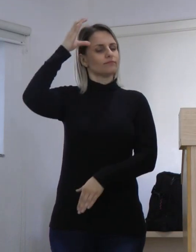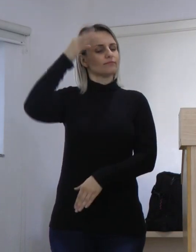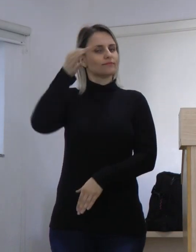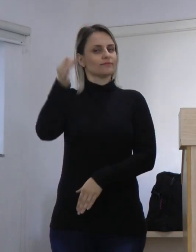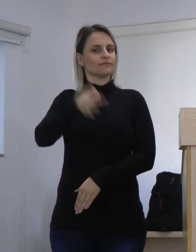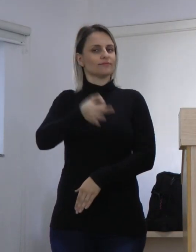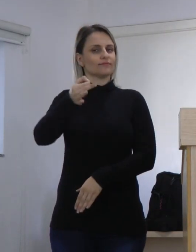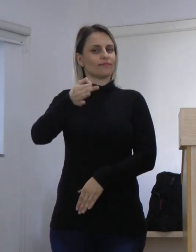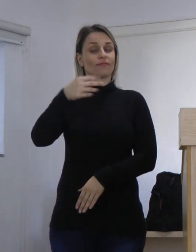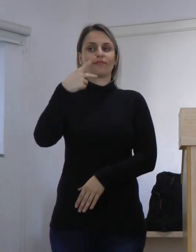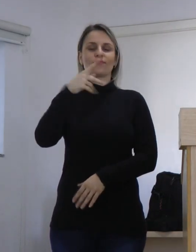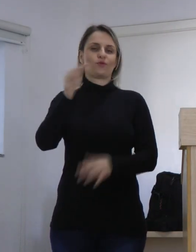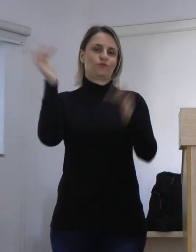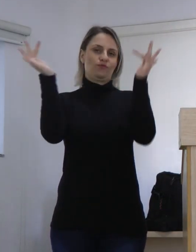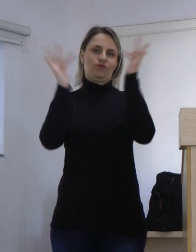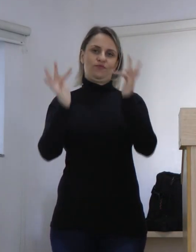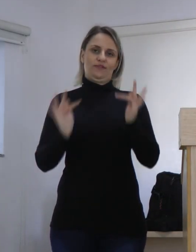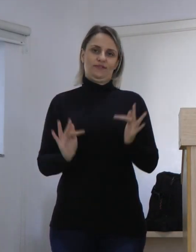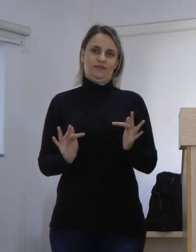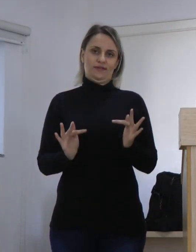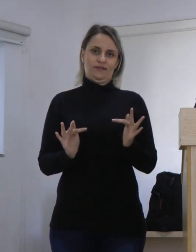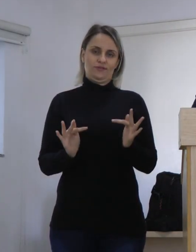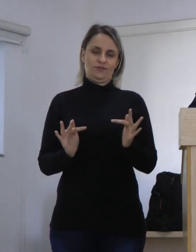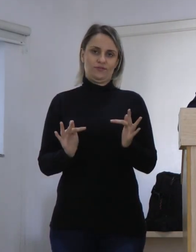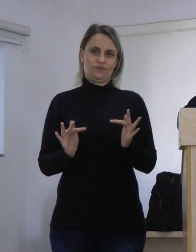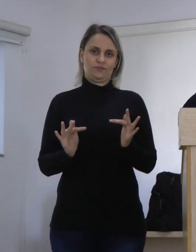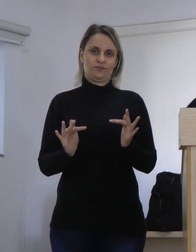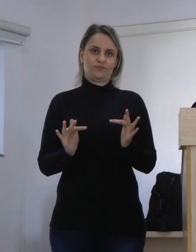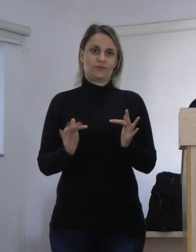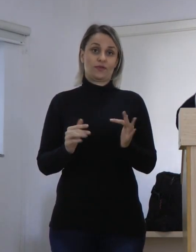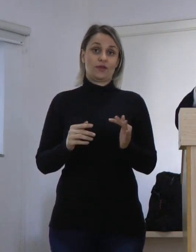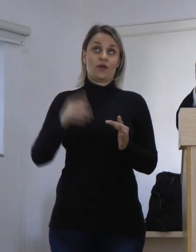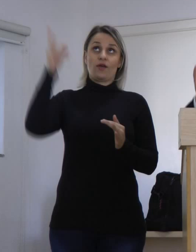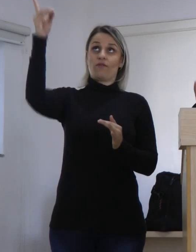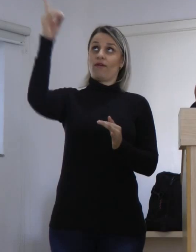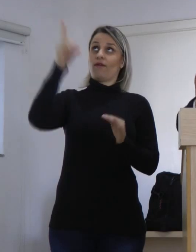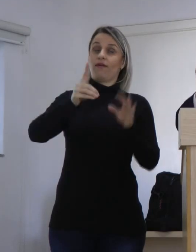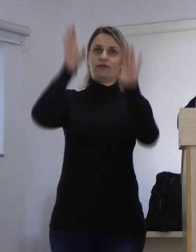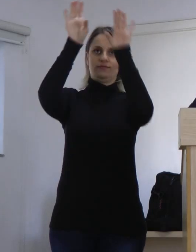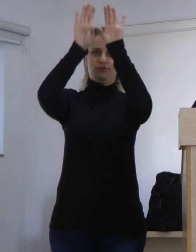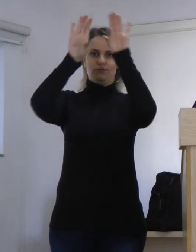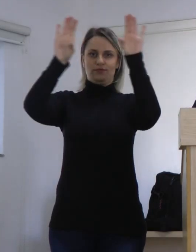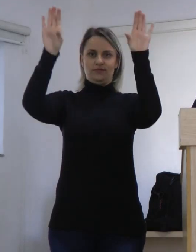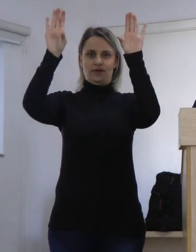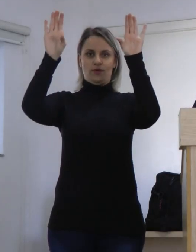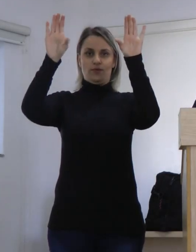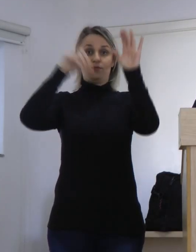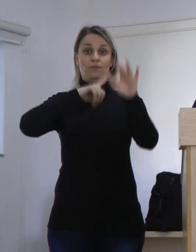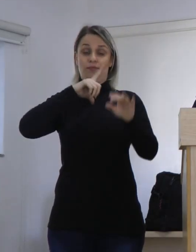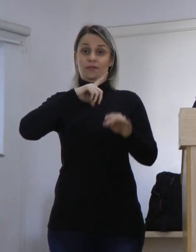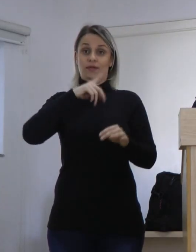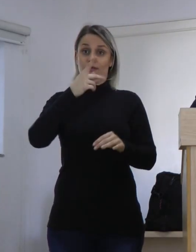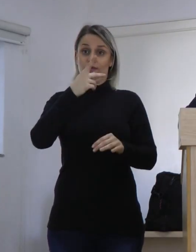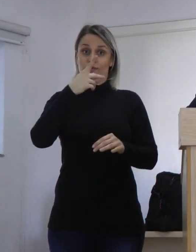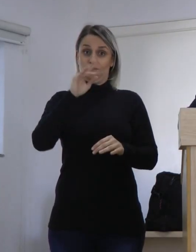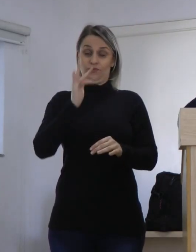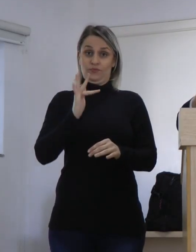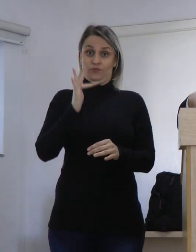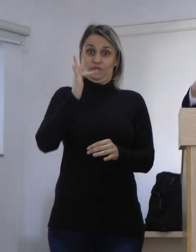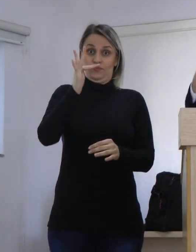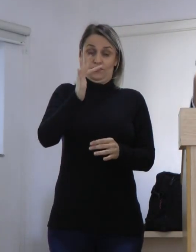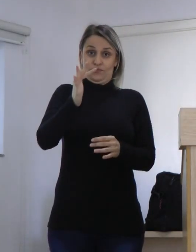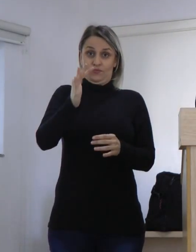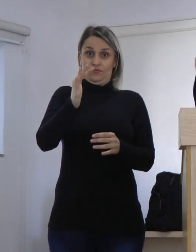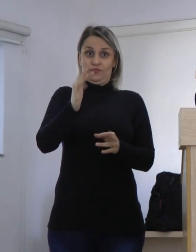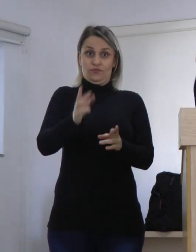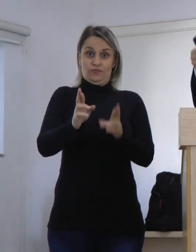Seja a vossa felicidade a do herdeiro do céu, que conta os dias que faltam para entrar na posse da sua herança. Olha, então o espírita tem